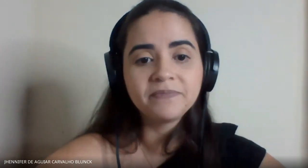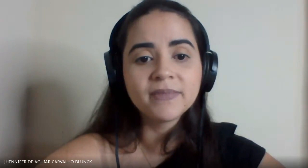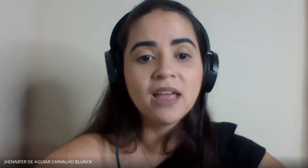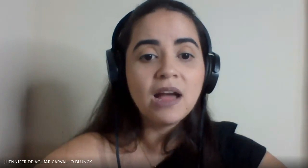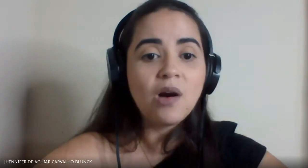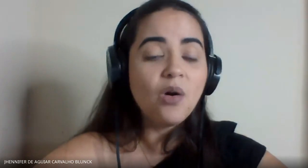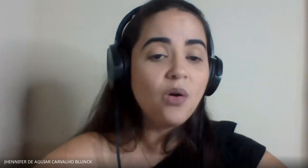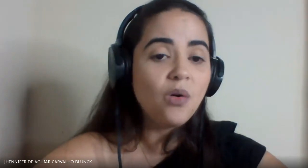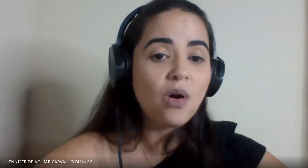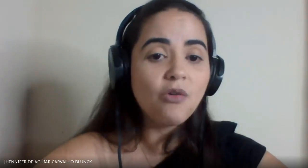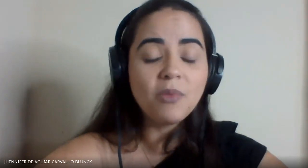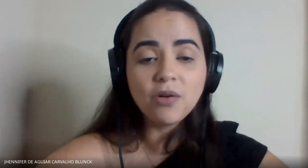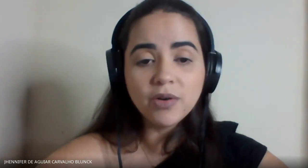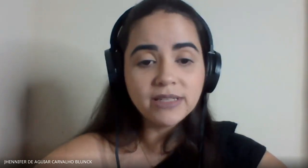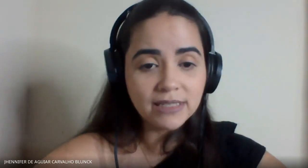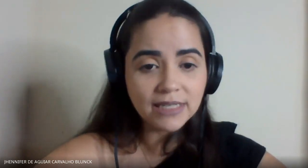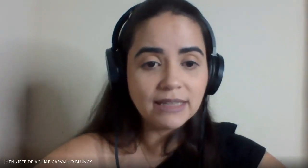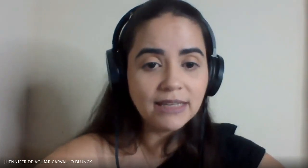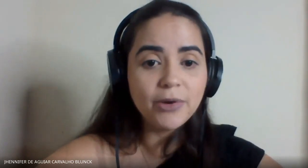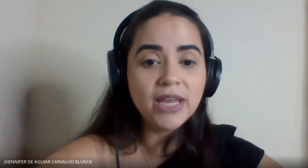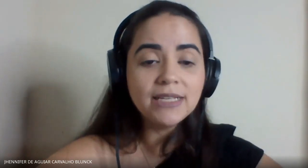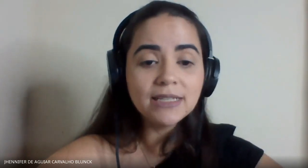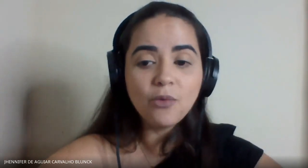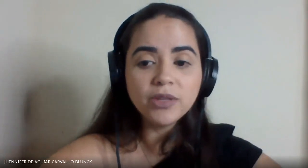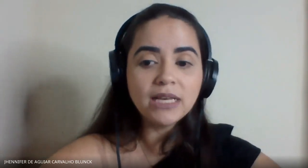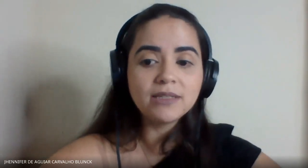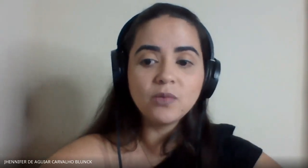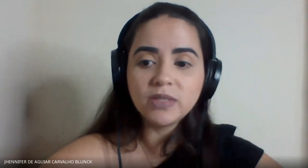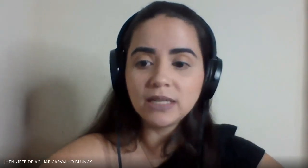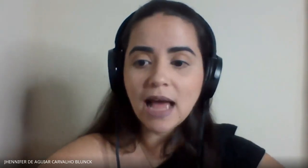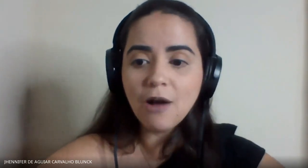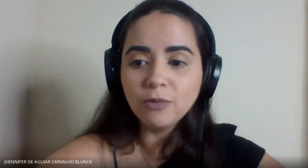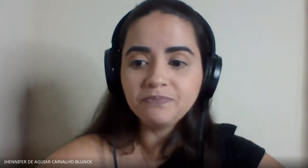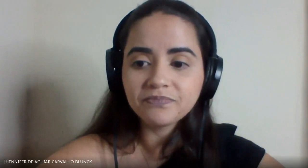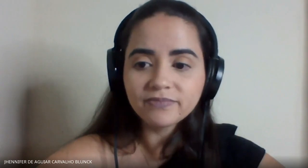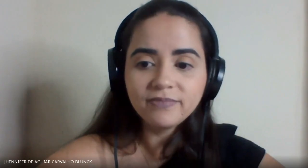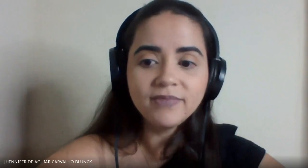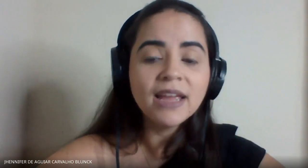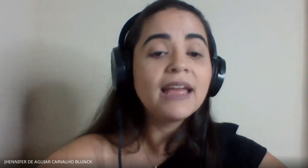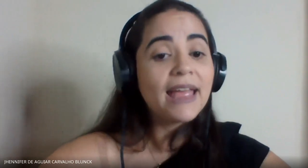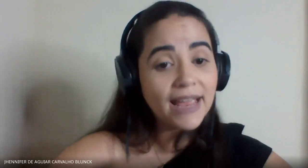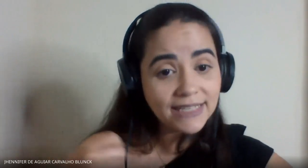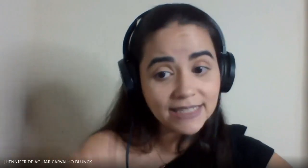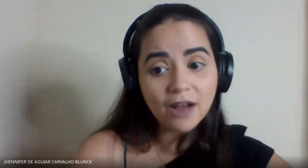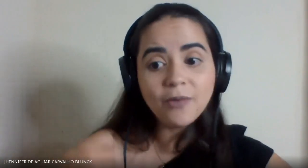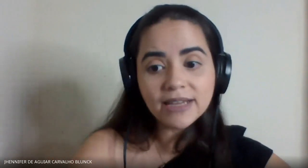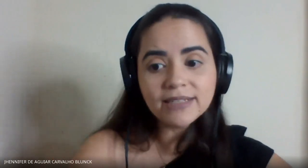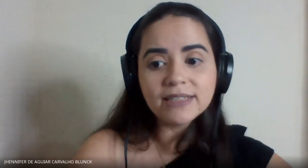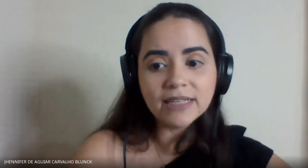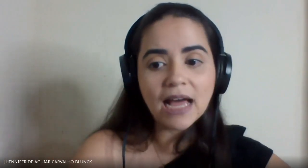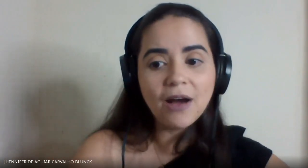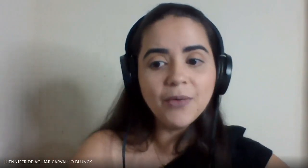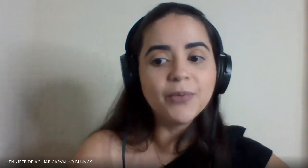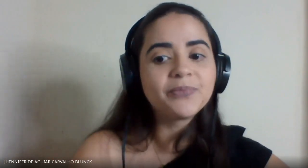nome, ou alguma coisa assim, entendeu? E eles não, quando eles dão um sinal, eles dão